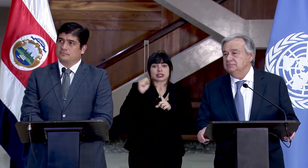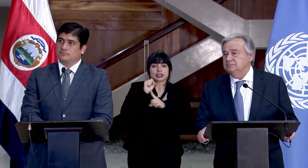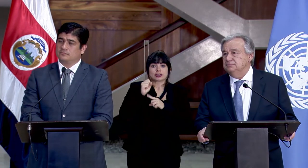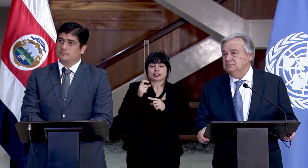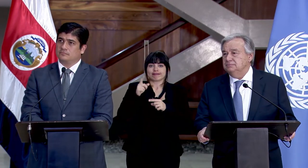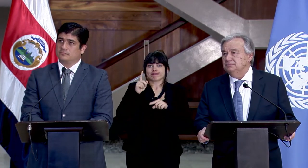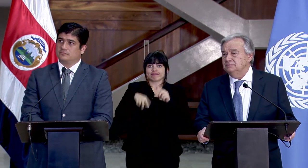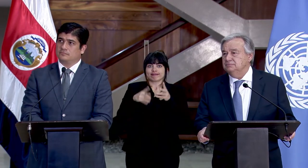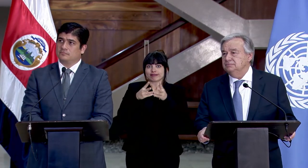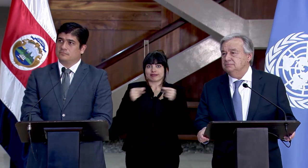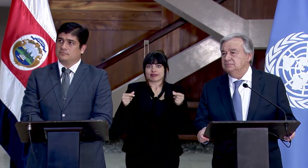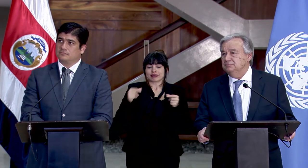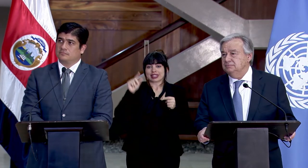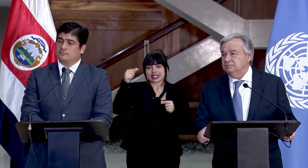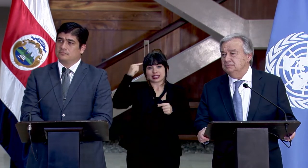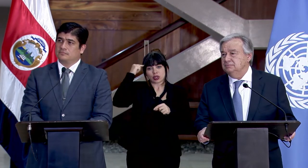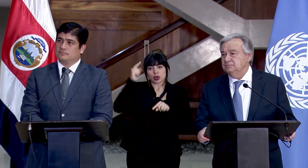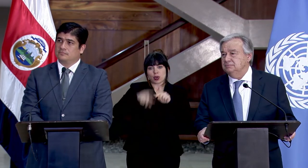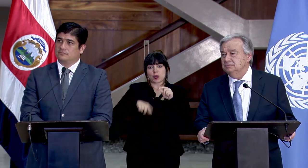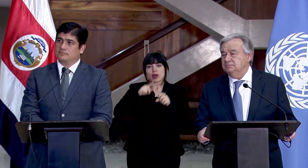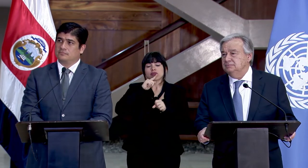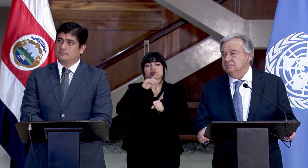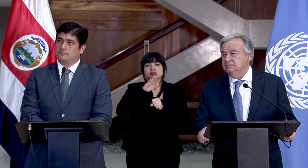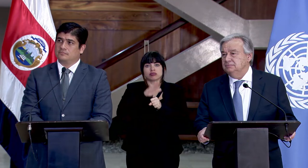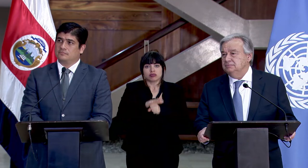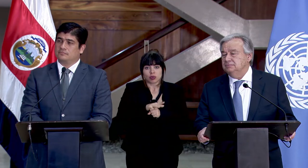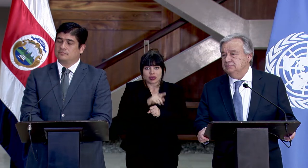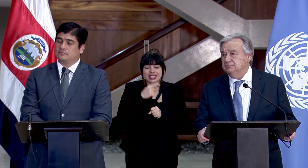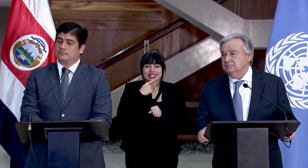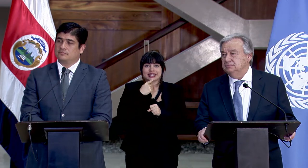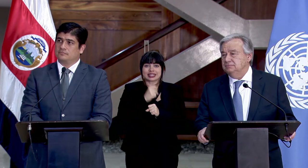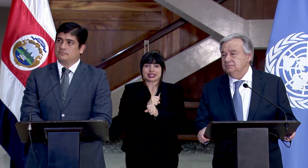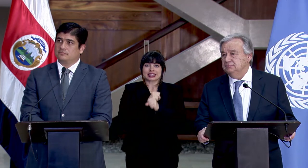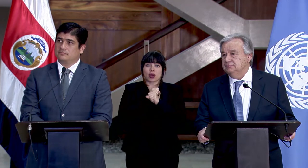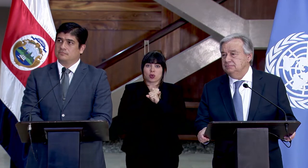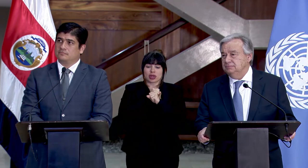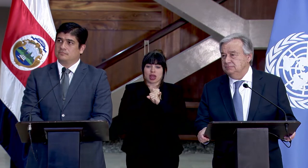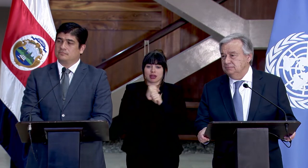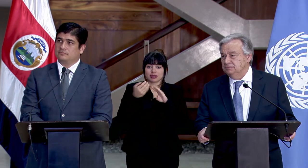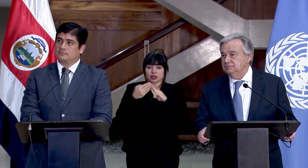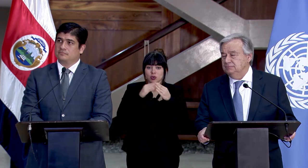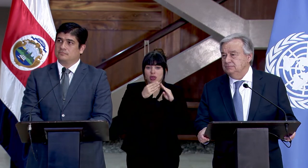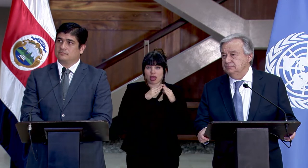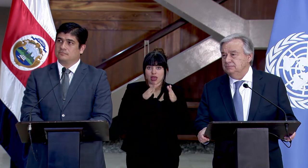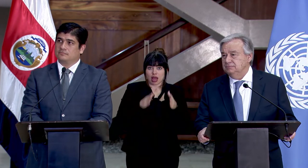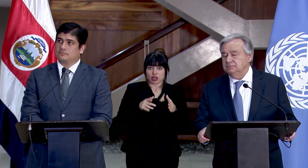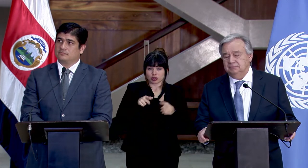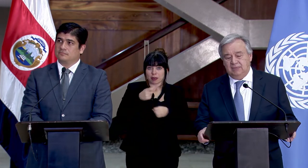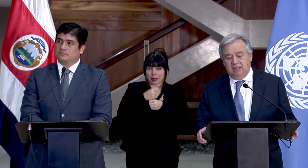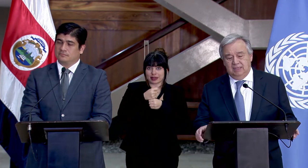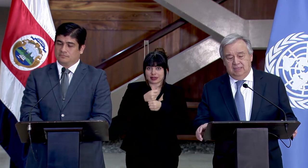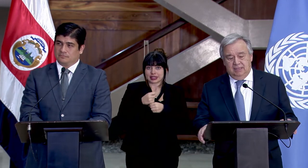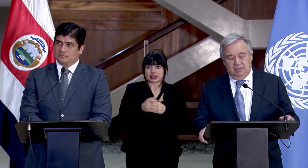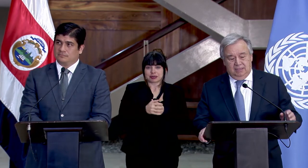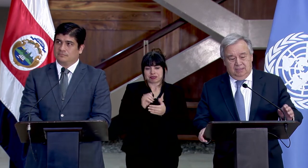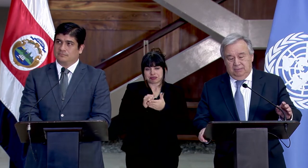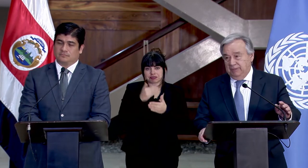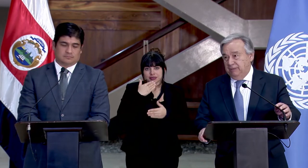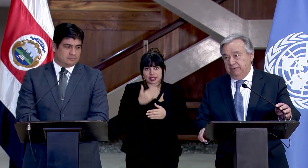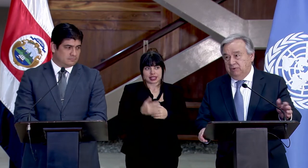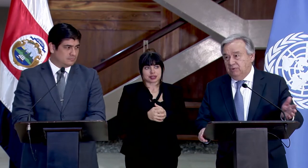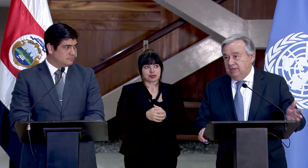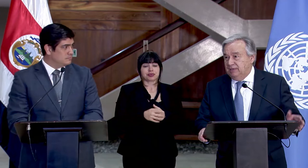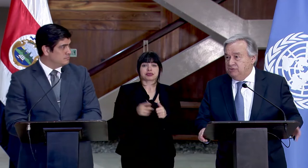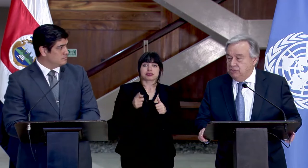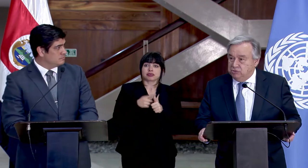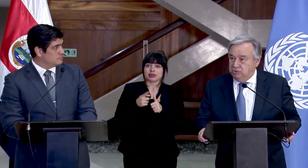la que el Estado tampoco podría garantizar lo que está definido como la seguridad de los ciudadanos y de los manifestantes? Eso, gracias.